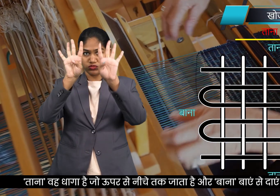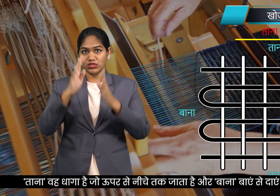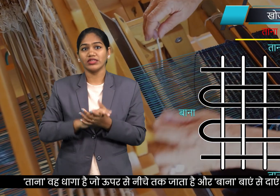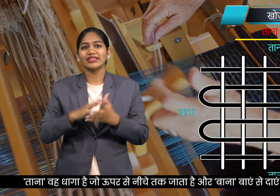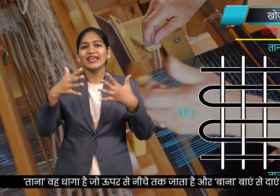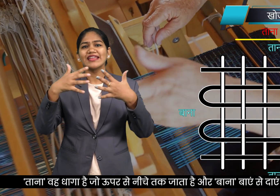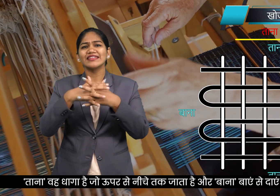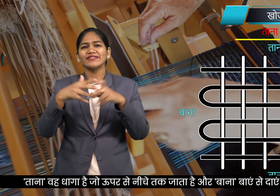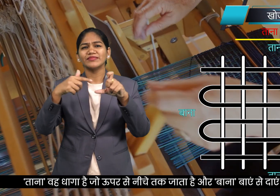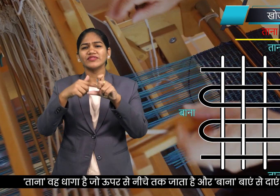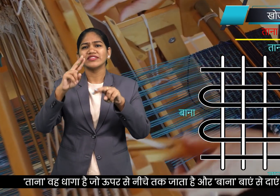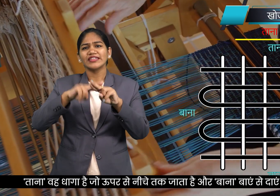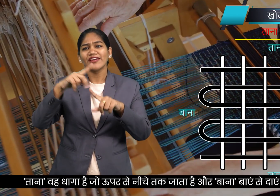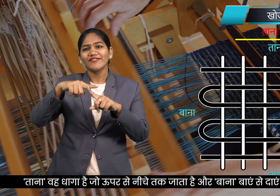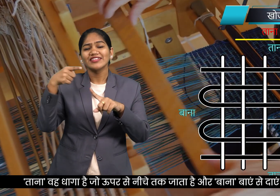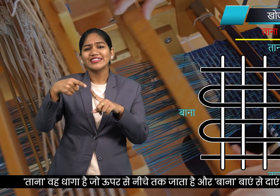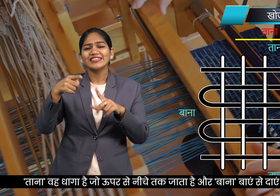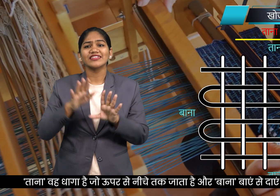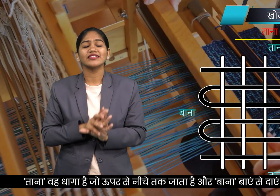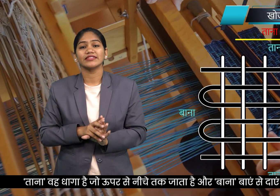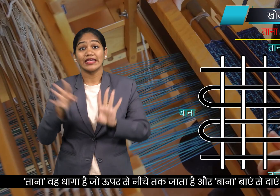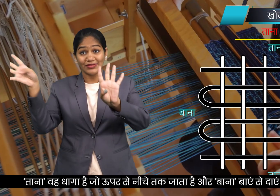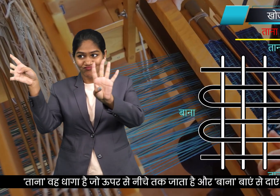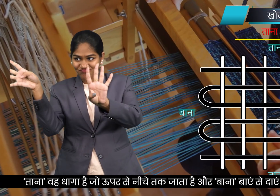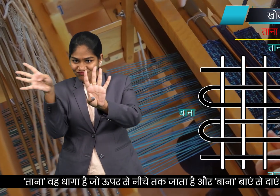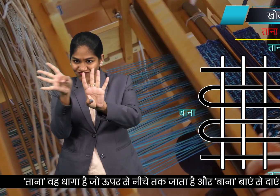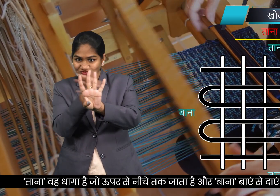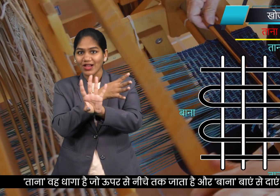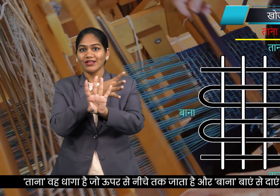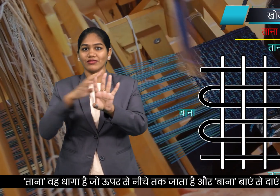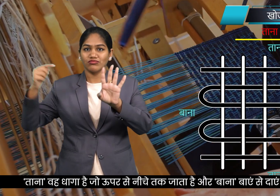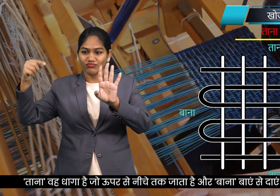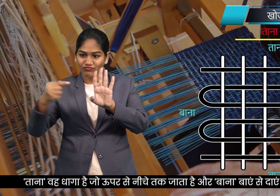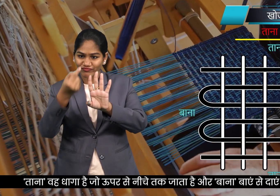और बाना बाएं से दाएं जाने वाला धागा होता है।